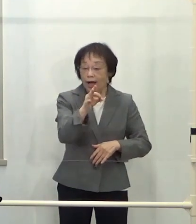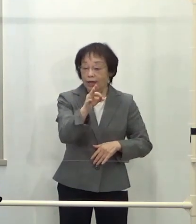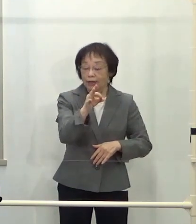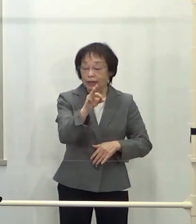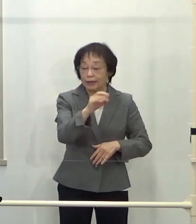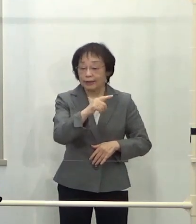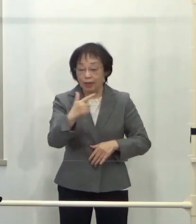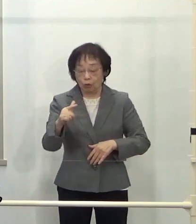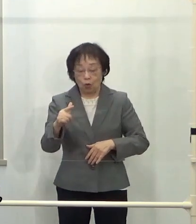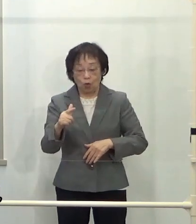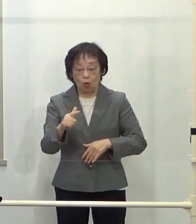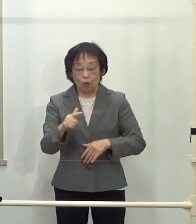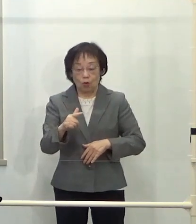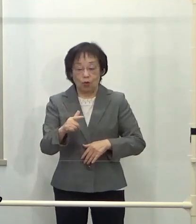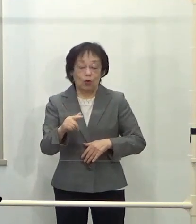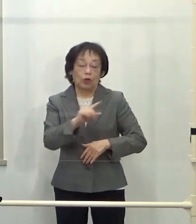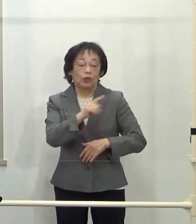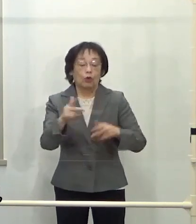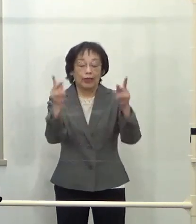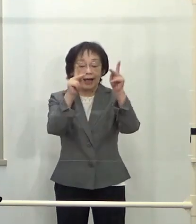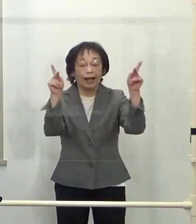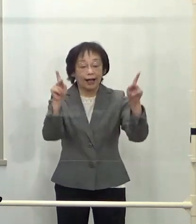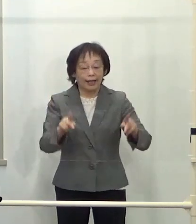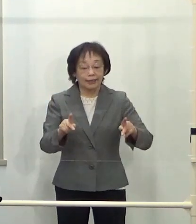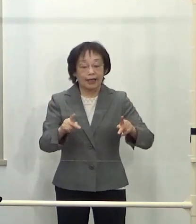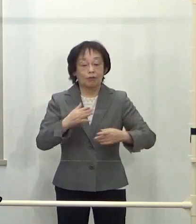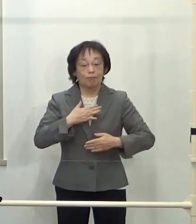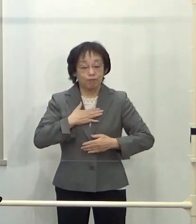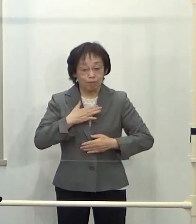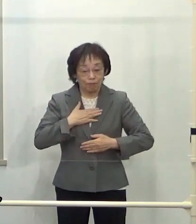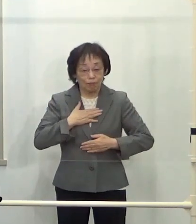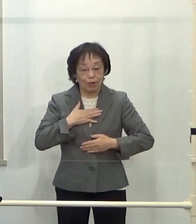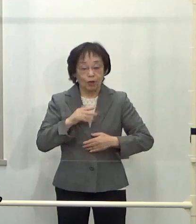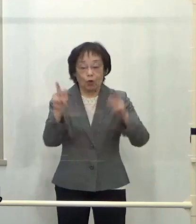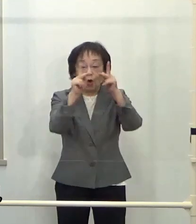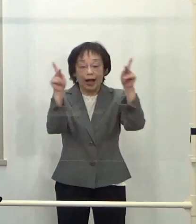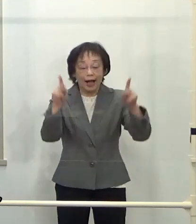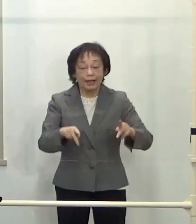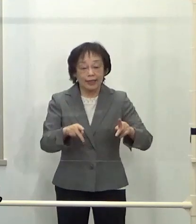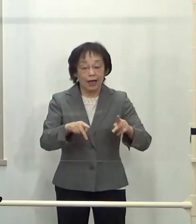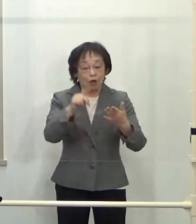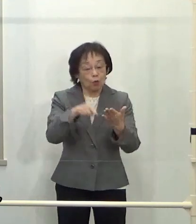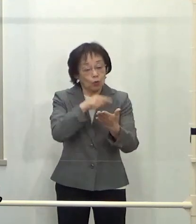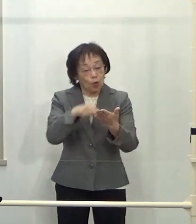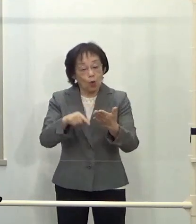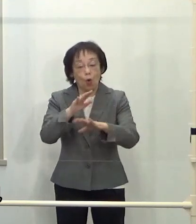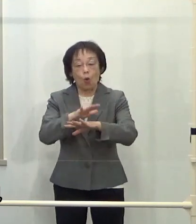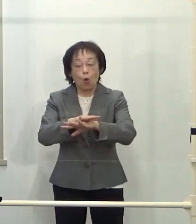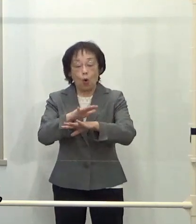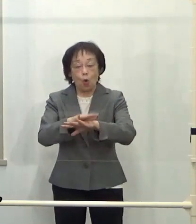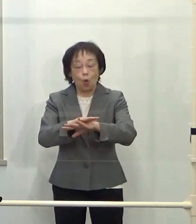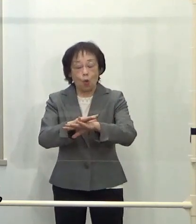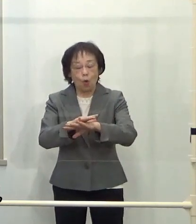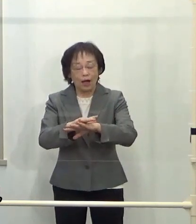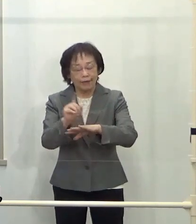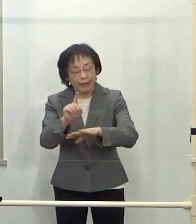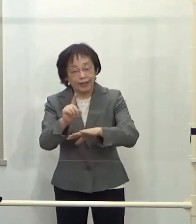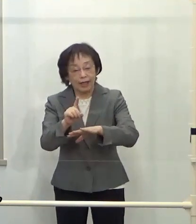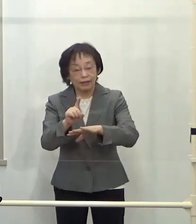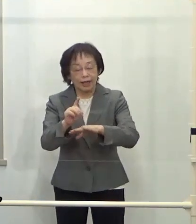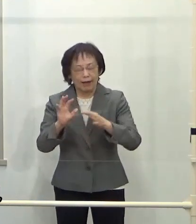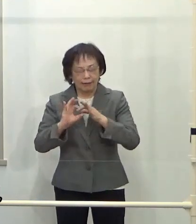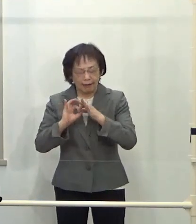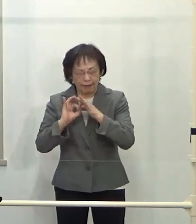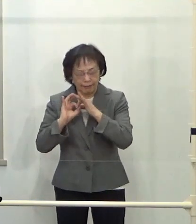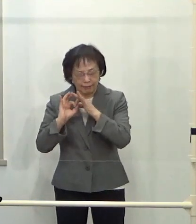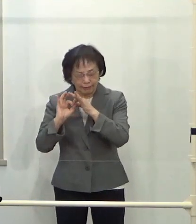性であるとか、いろんな課題を認識しておりまして、なんとかそれをクリアできる方法はないかという長年検討した結